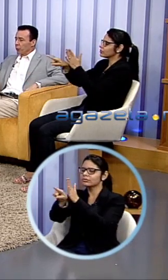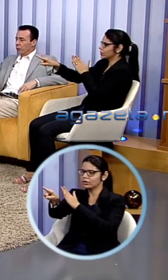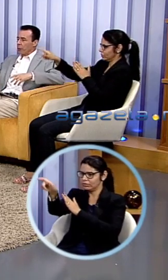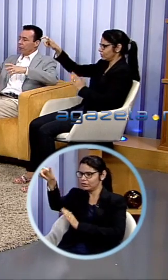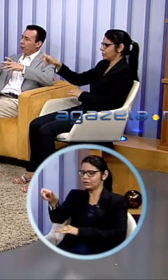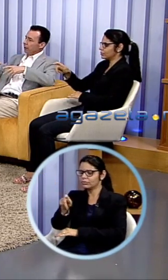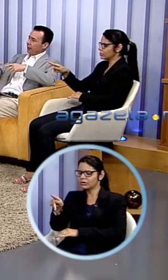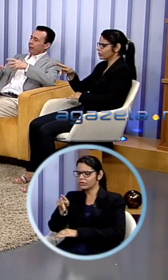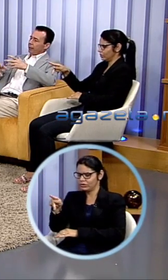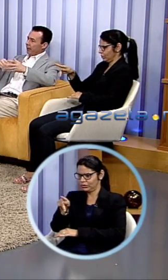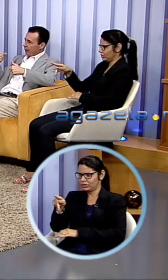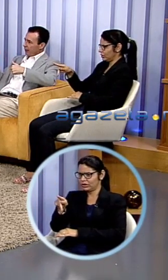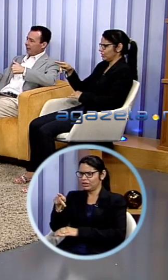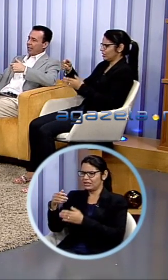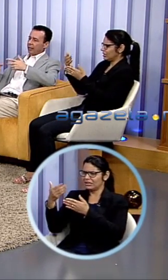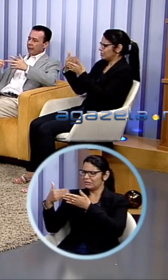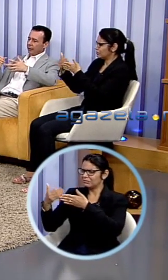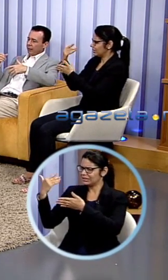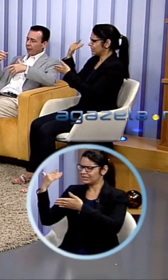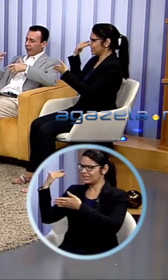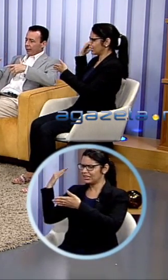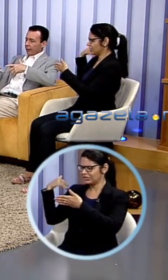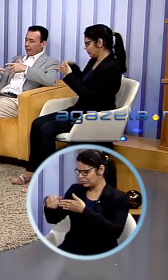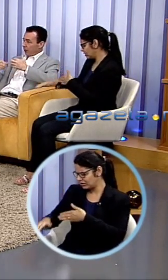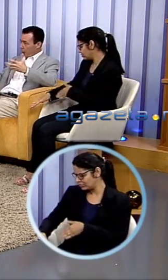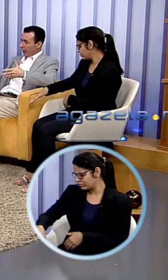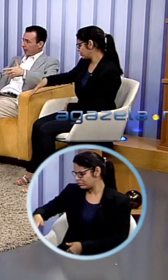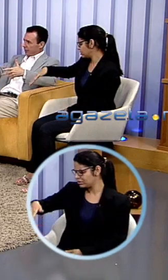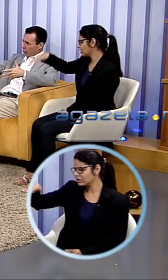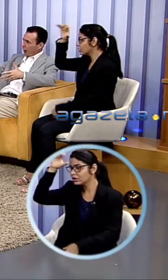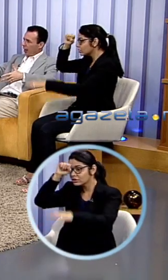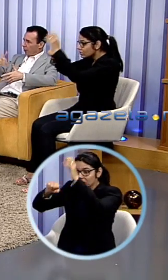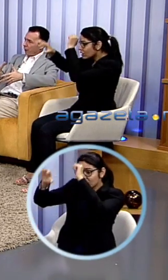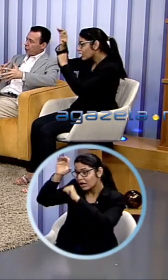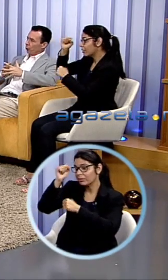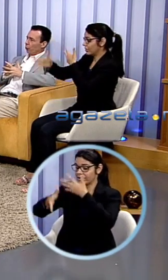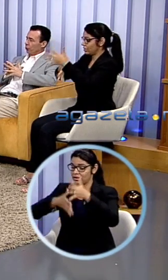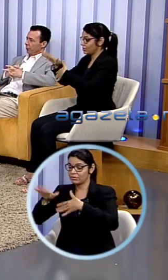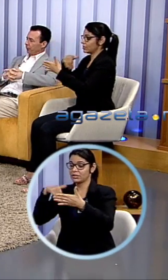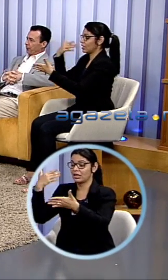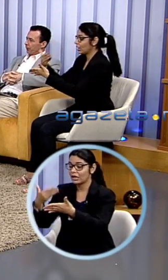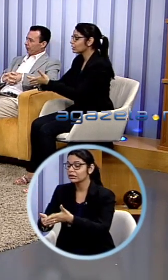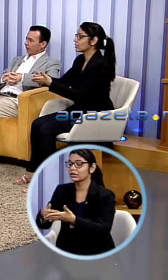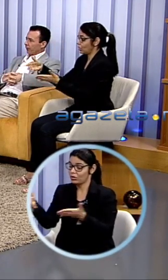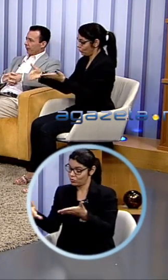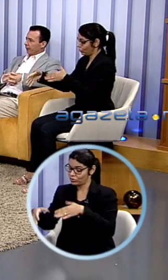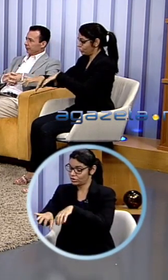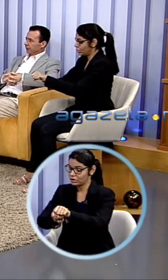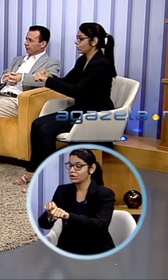professor Lucas como foi aprender a técnica né e aprimorar até se tornar professor do